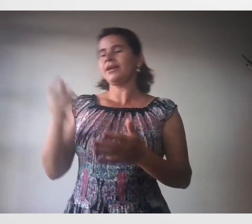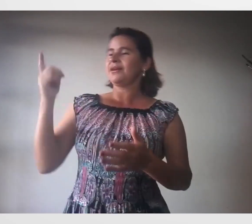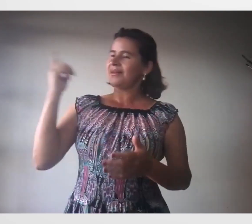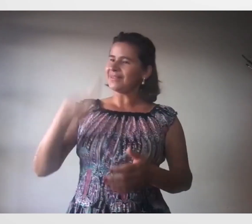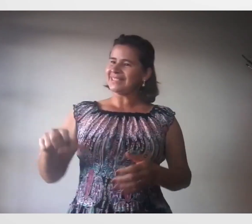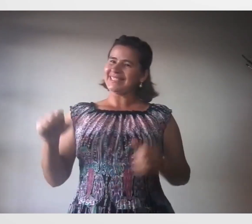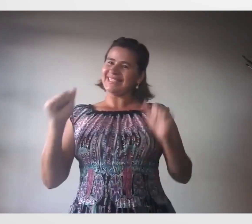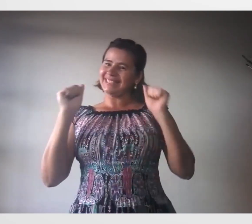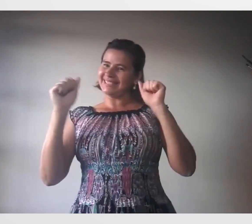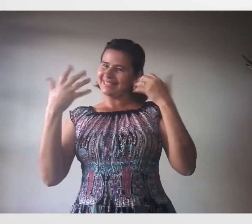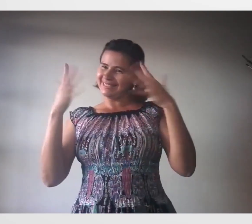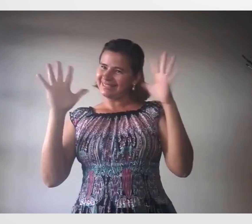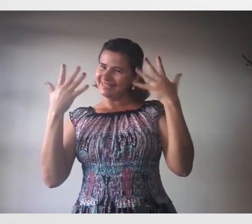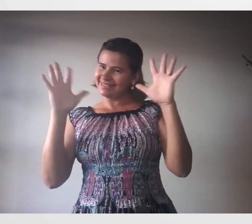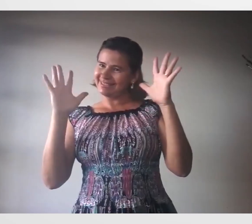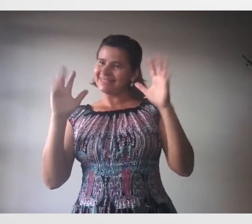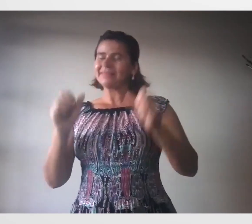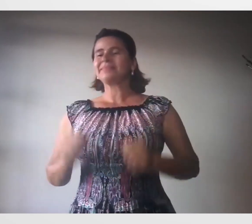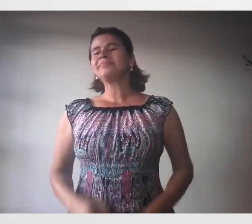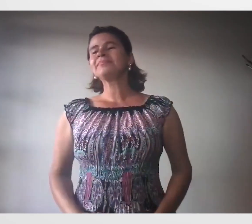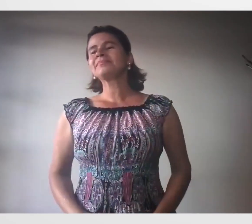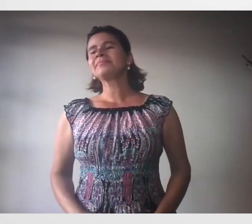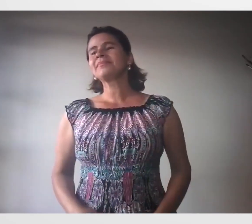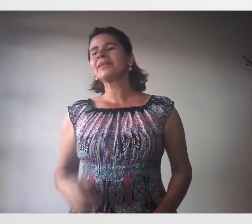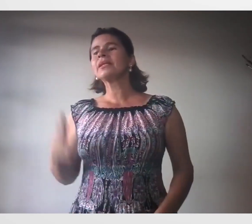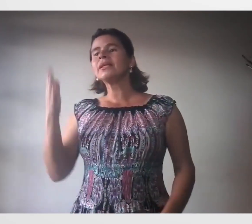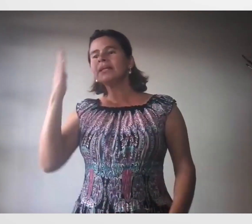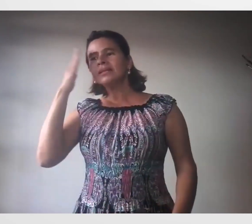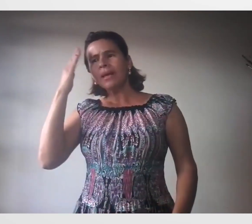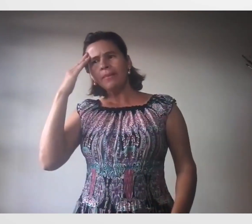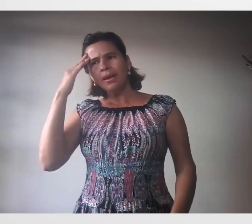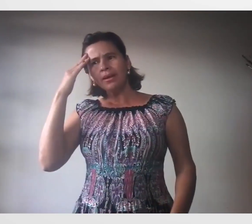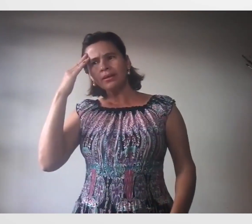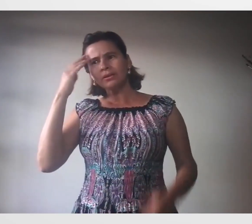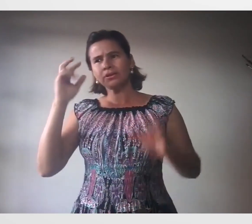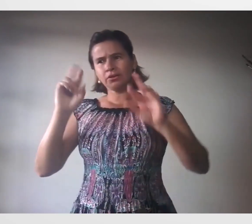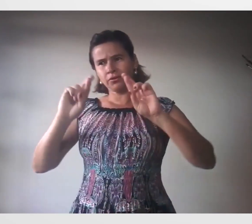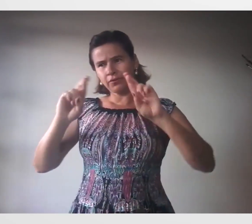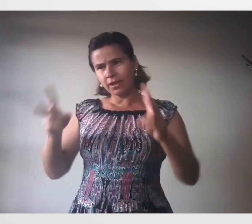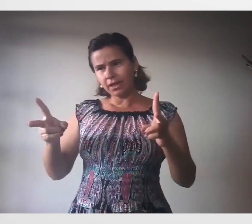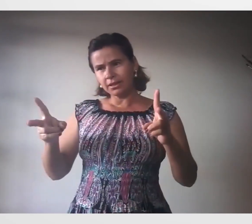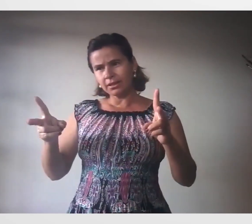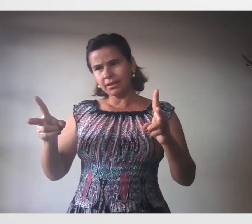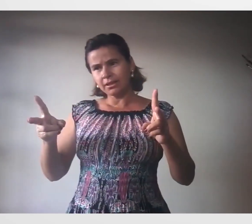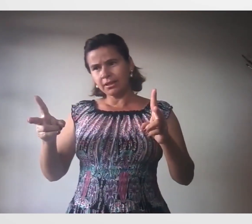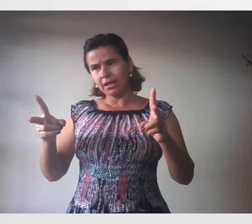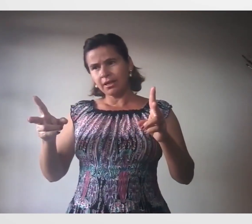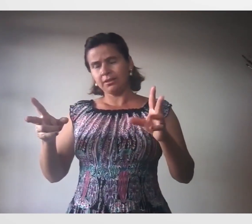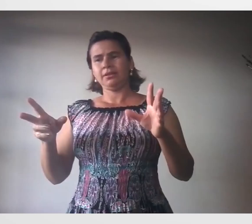meus sonhos de trabalhar profissionalmente na área da Libras e isso é realizador.